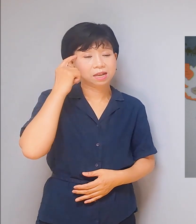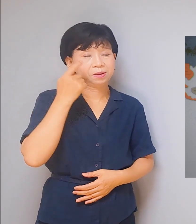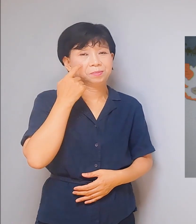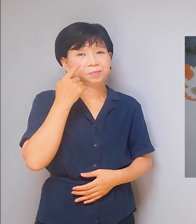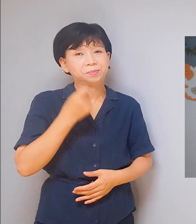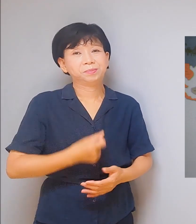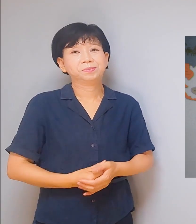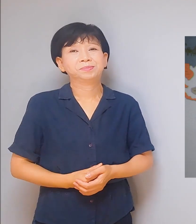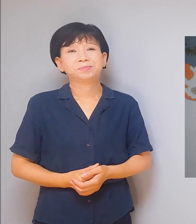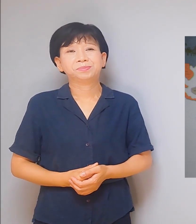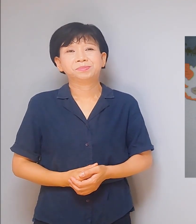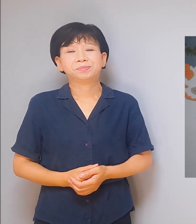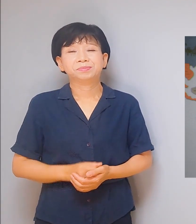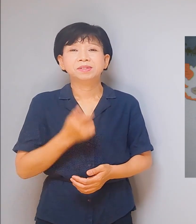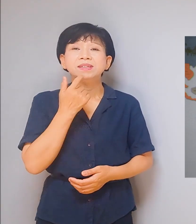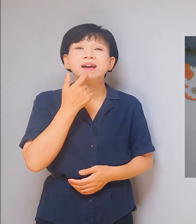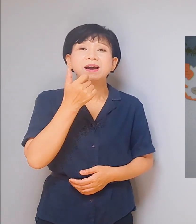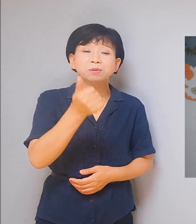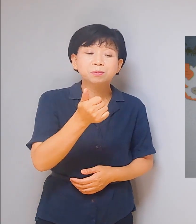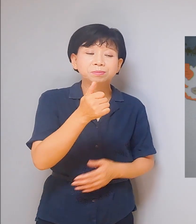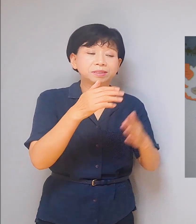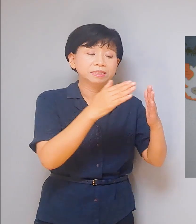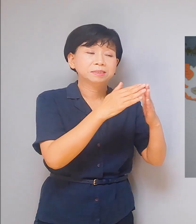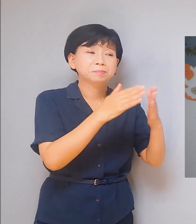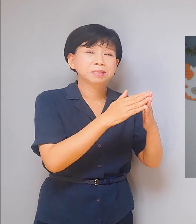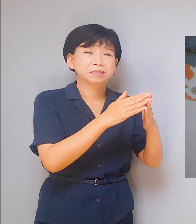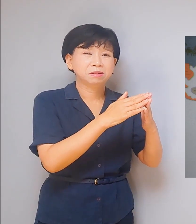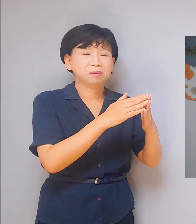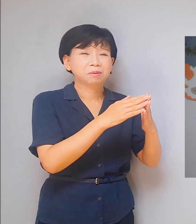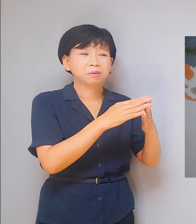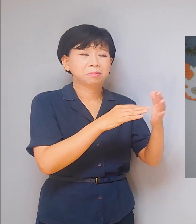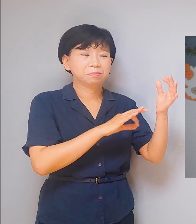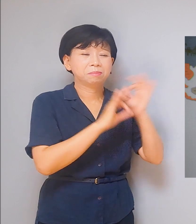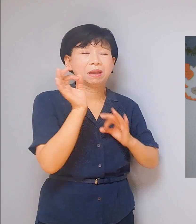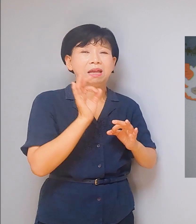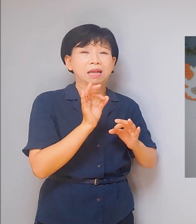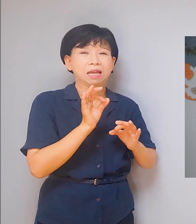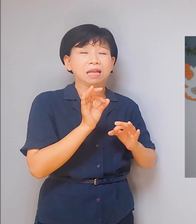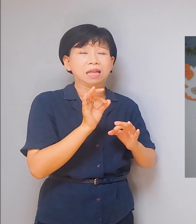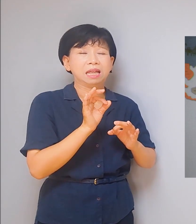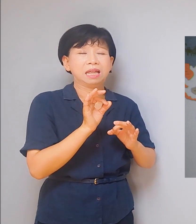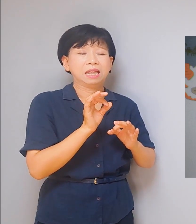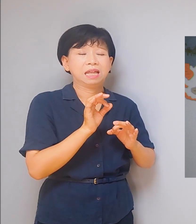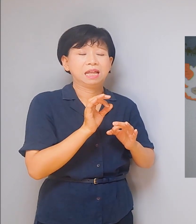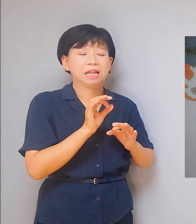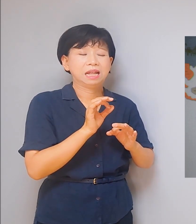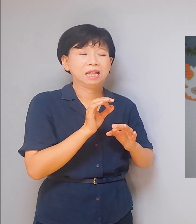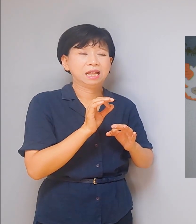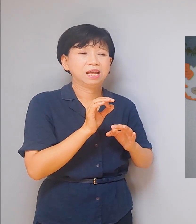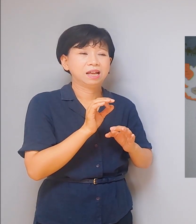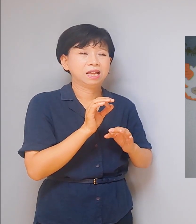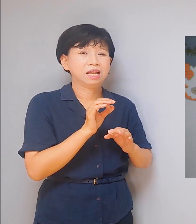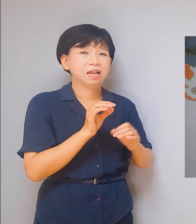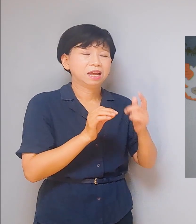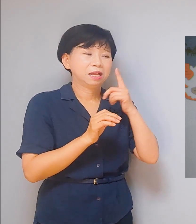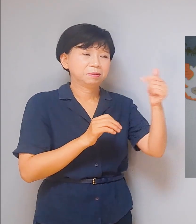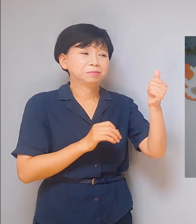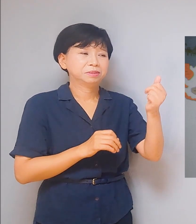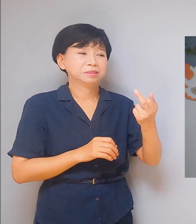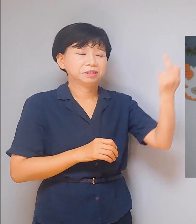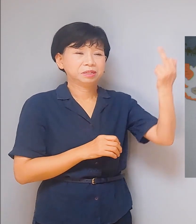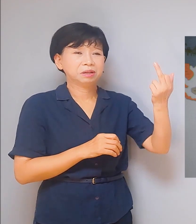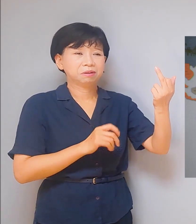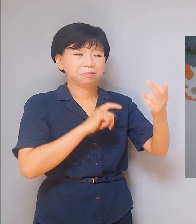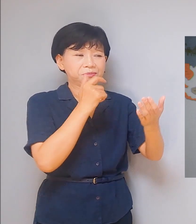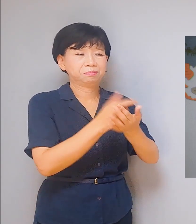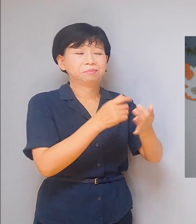볼까요? 야곱이 집에서 사고를 친 거지요. 그래서 어쩔 수 없이 지금 이 집을